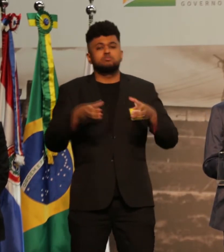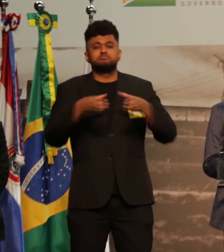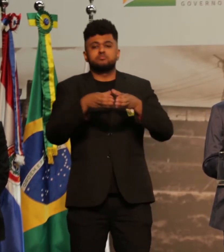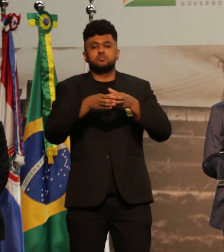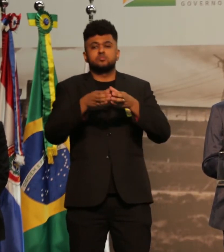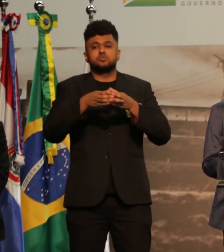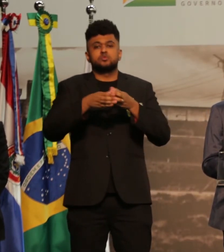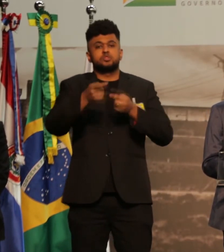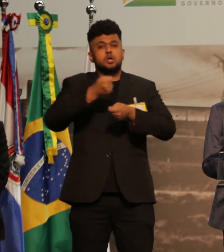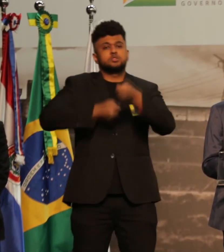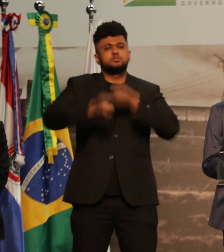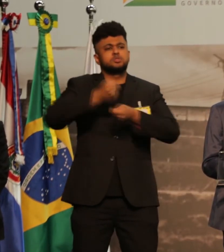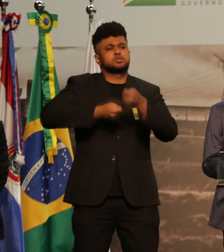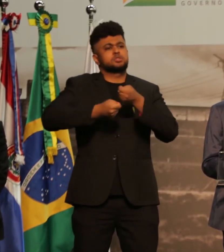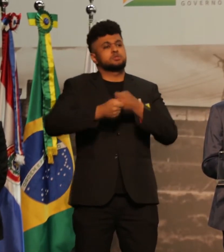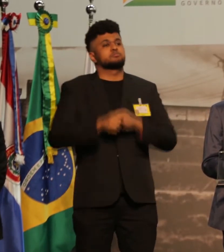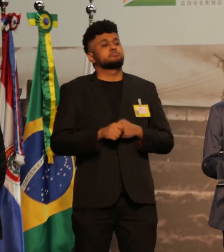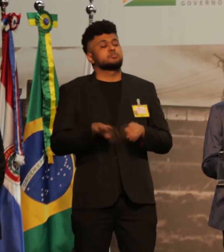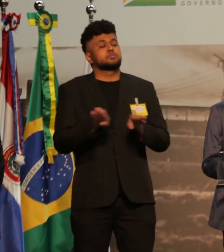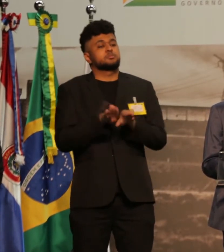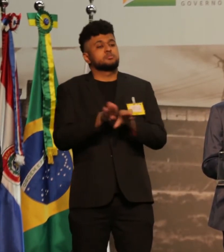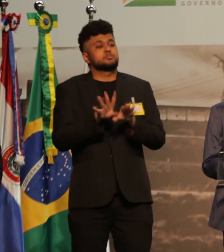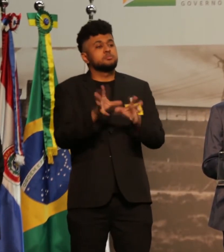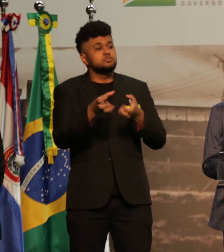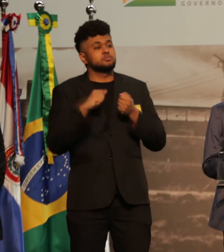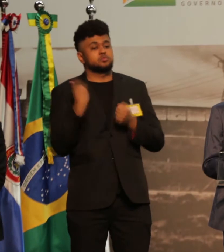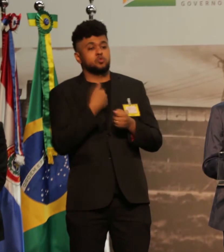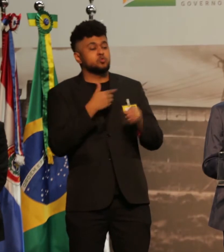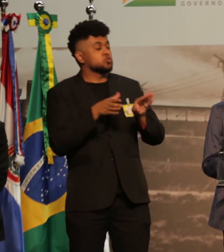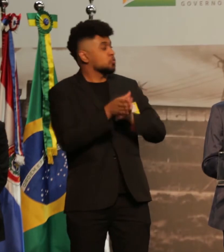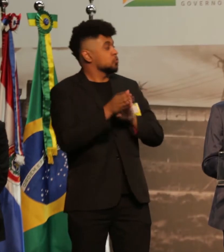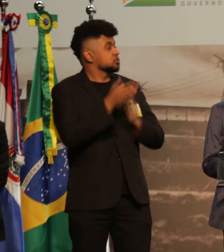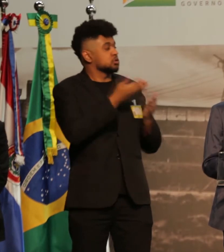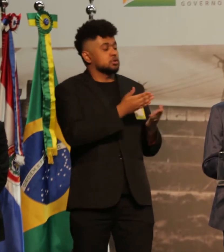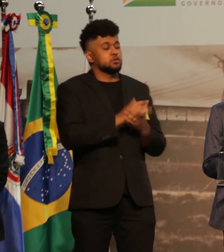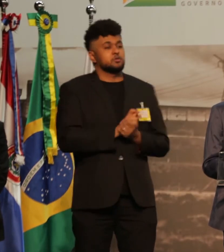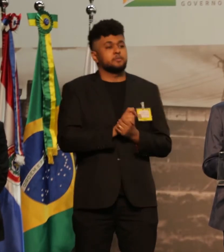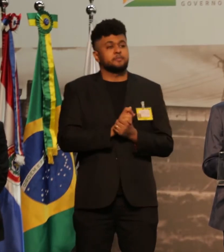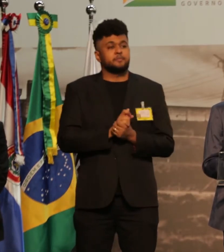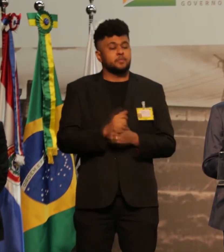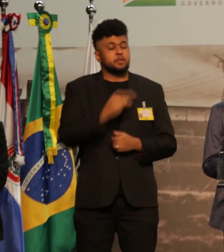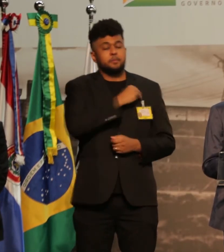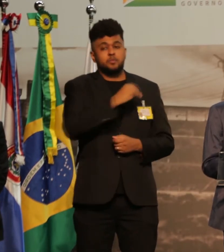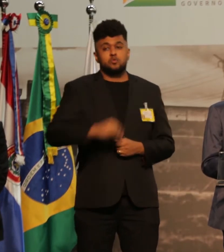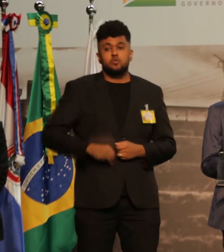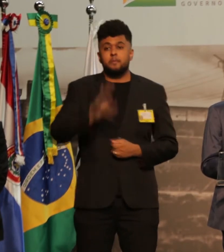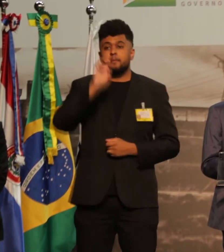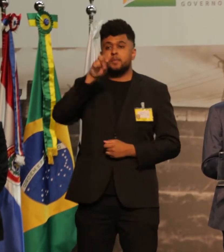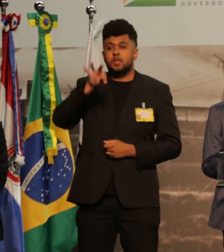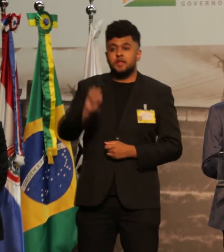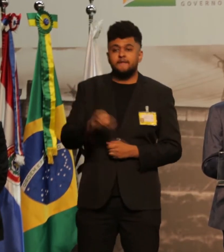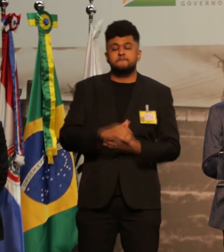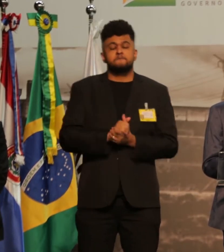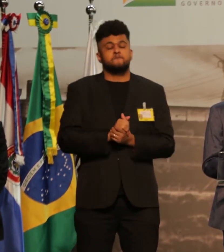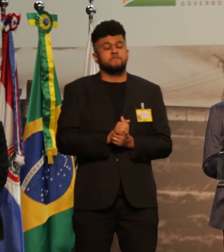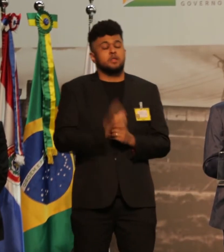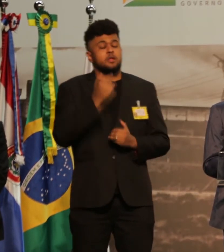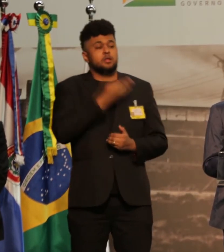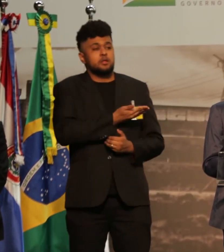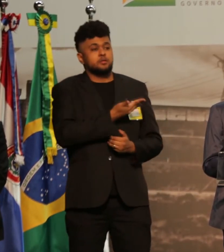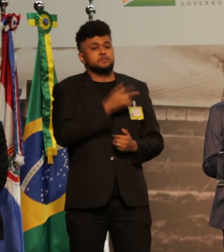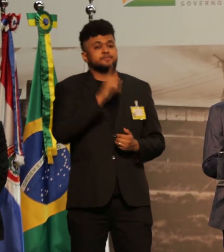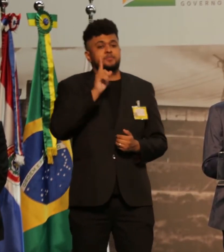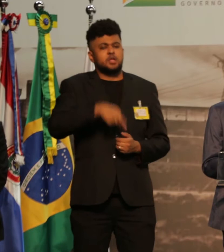Administração, com orientação e o apoio dos nossos conselheiros, ministro Bento Albuquerque, diga-se de